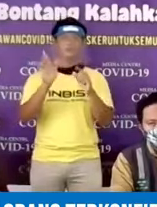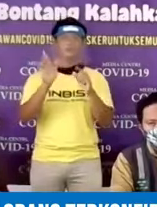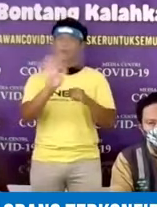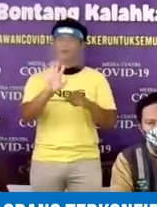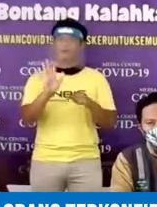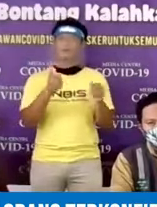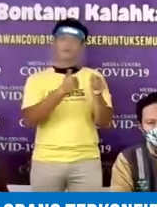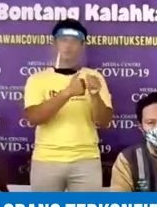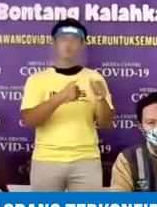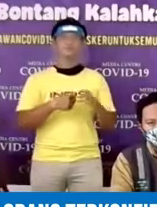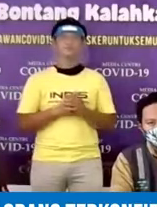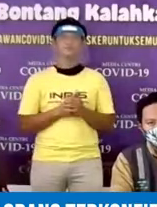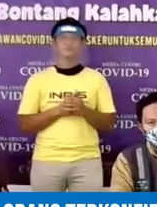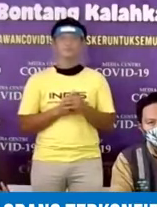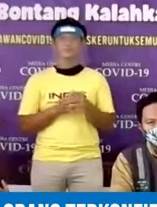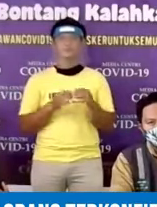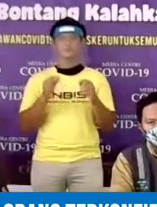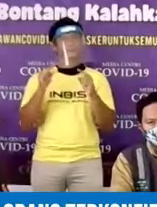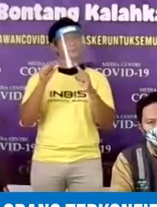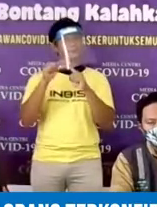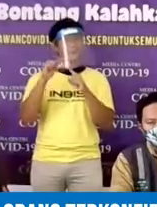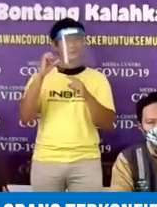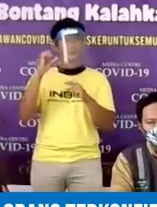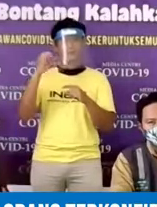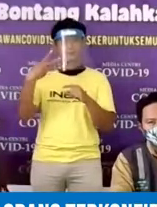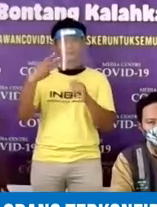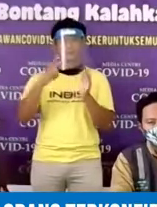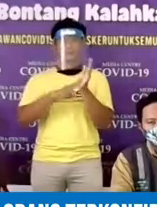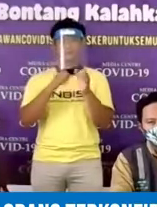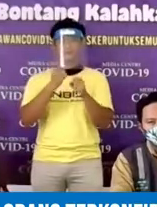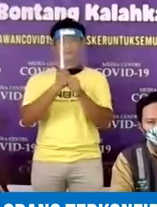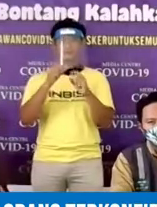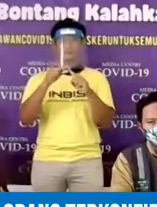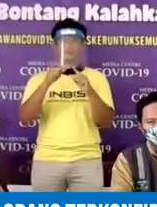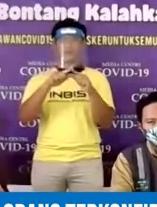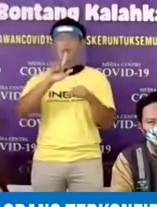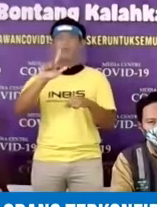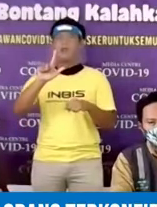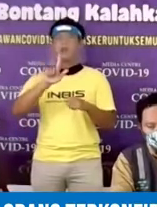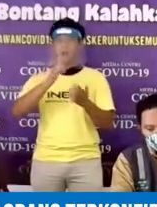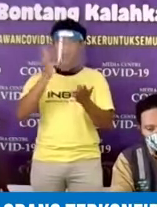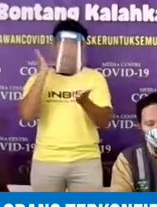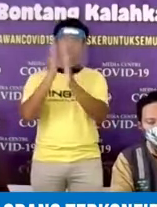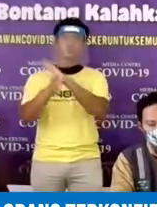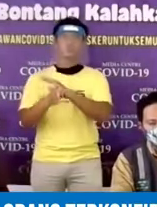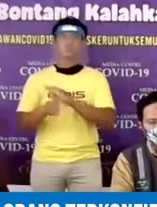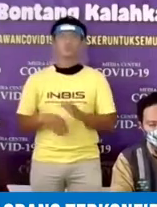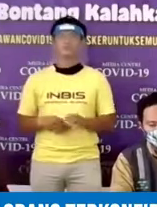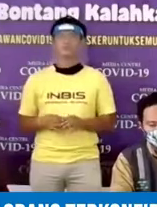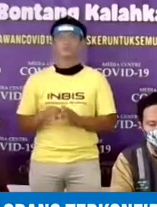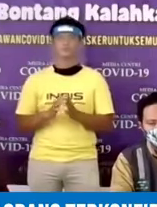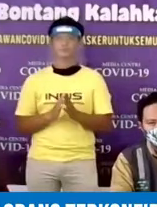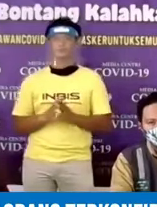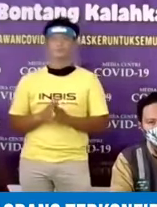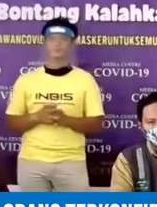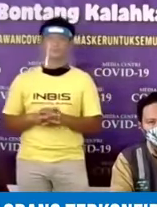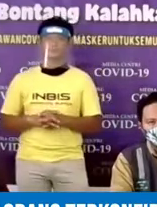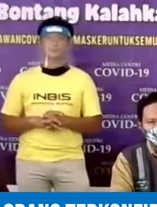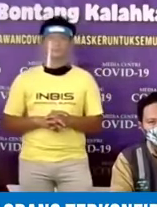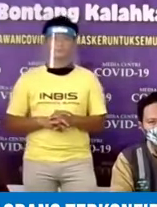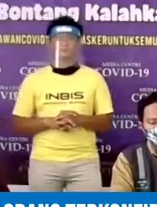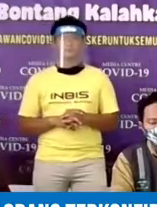saat ini eh apa namanya perwali kita sedang menunggu pengesahan dari provinsi mereka